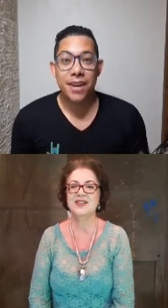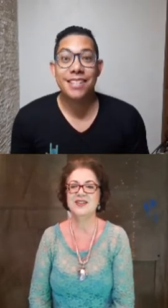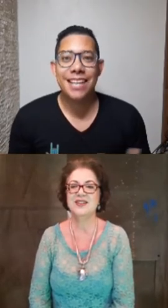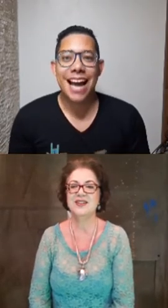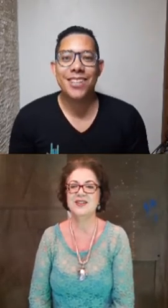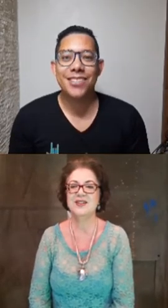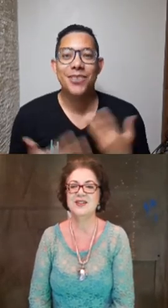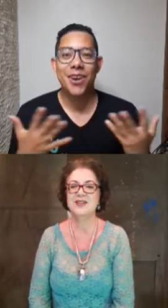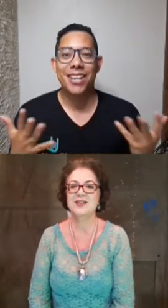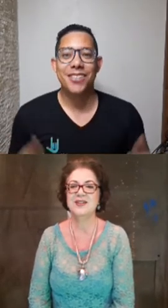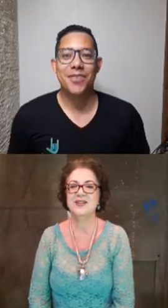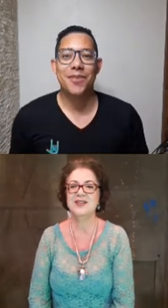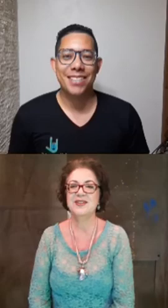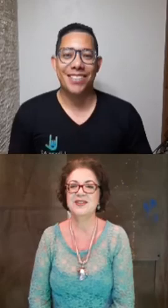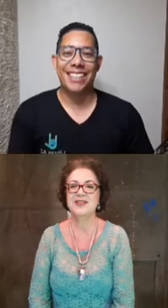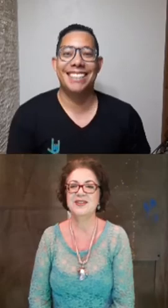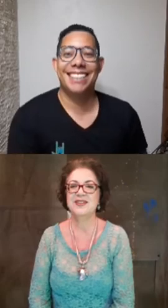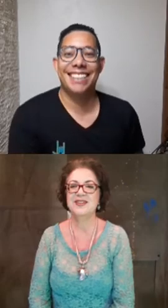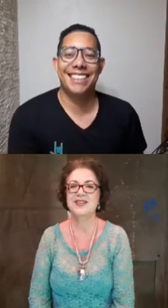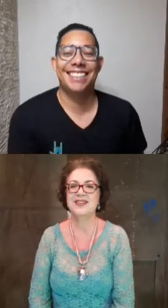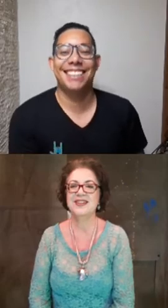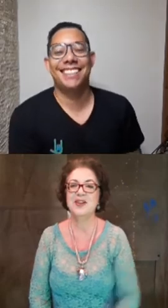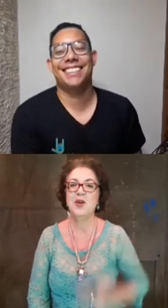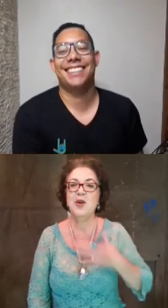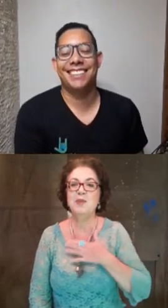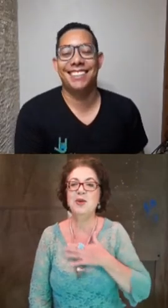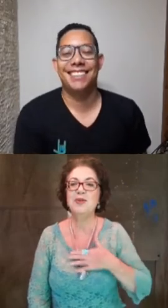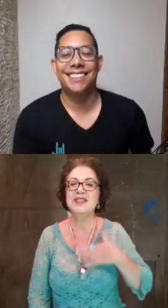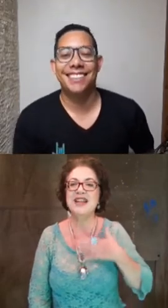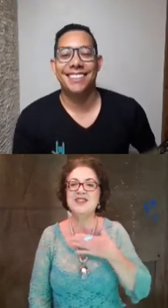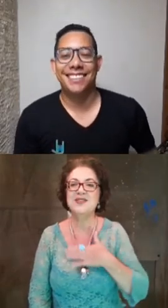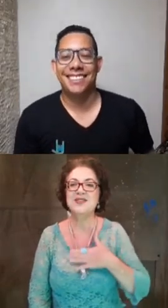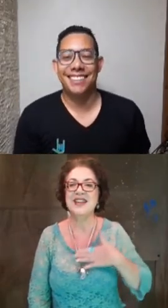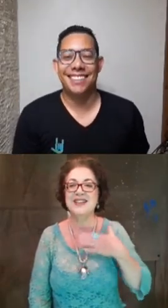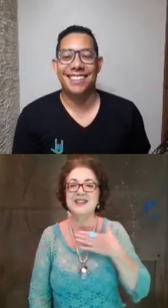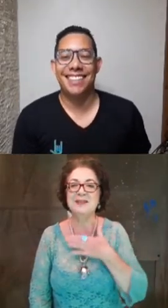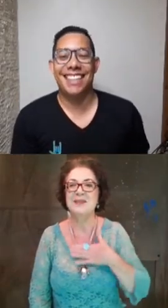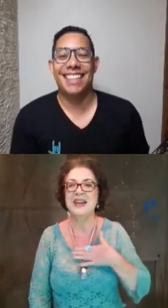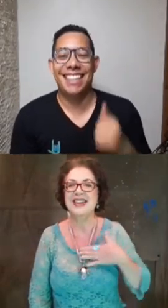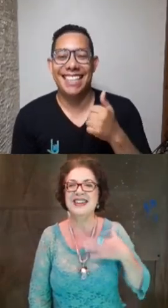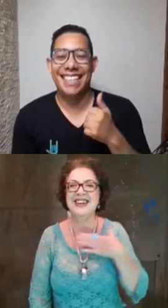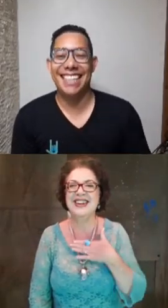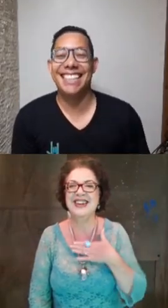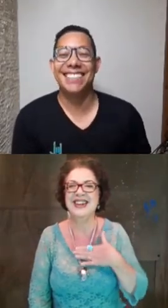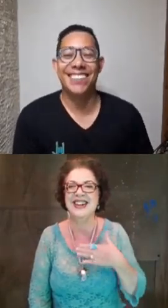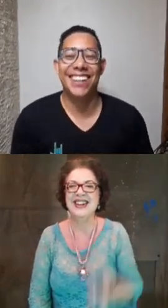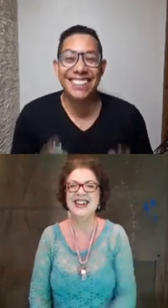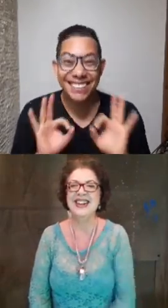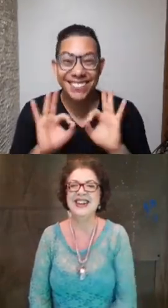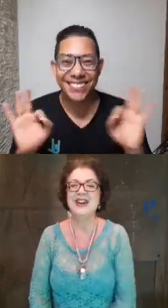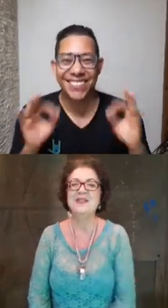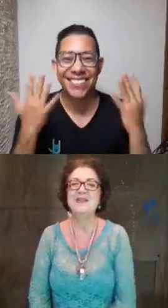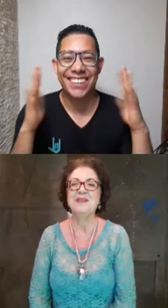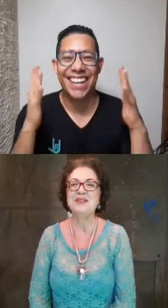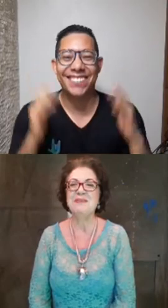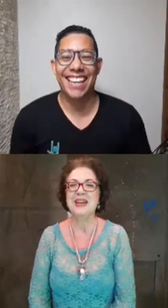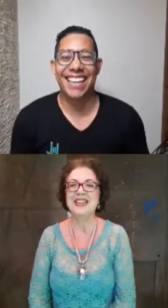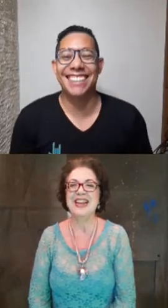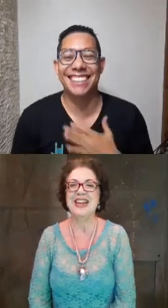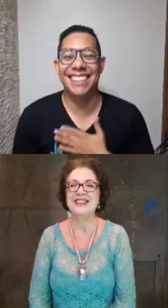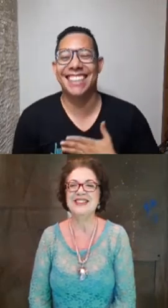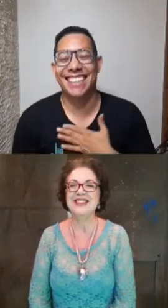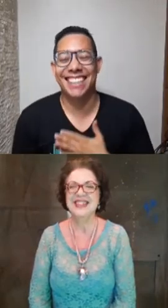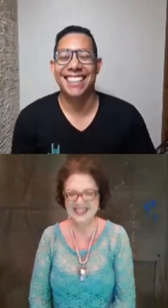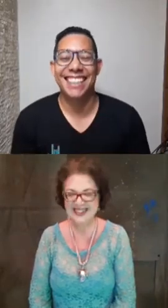bastante aprendizado e de troca de informações. Muito satisfeita também. Isso, ótimo!